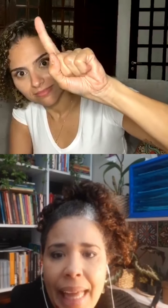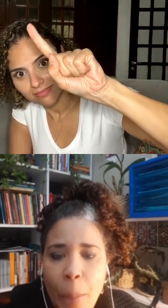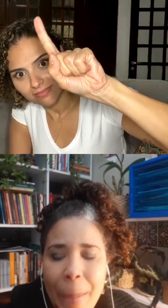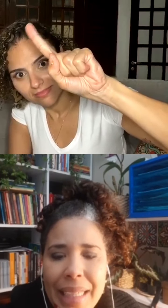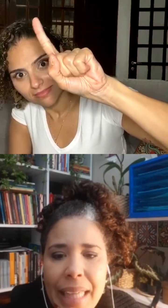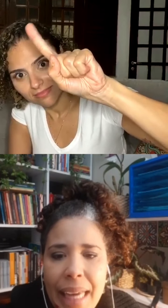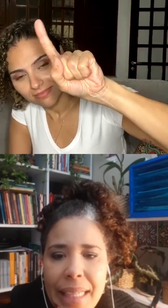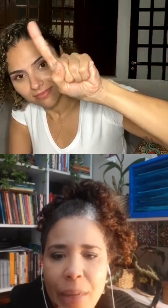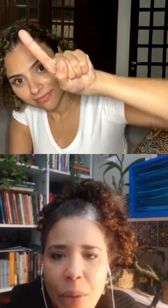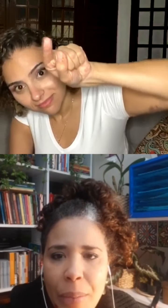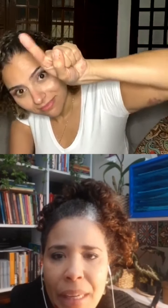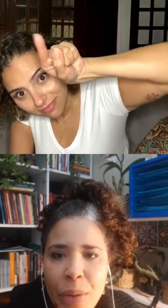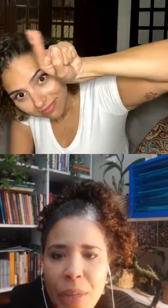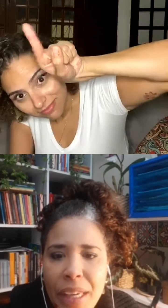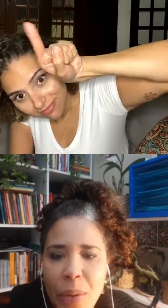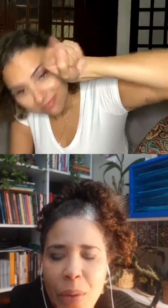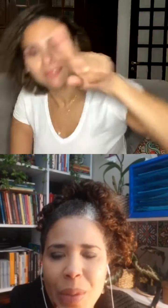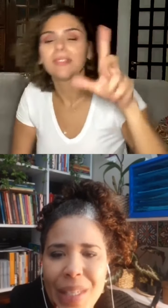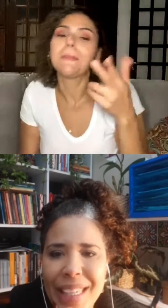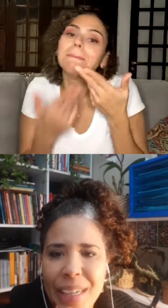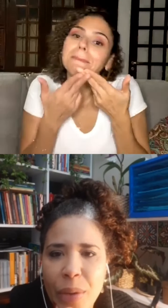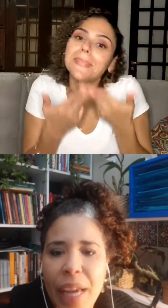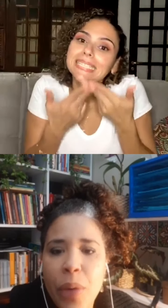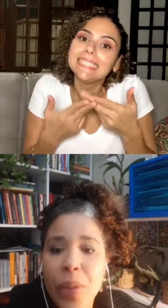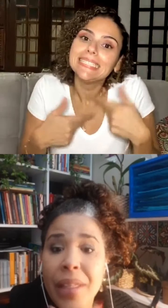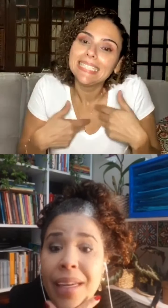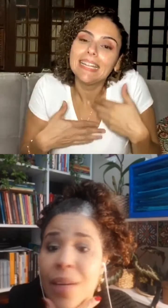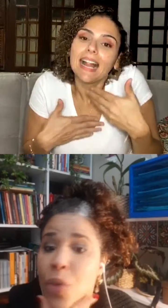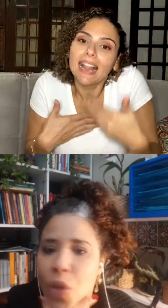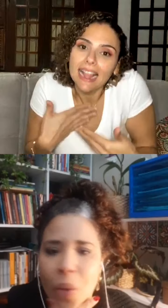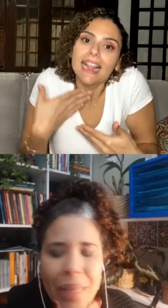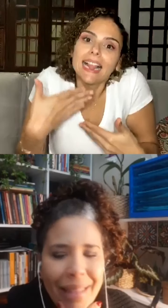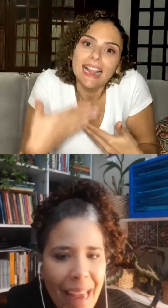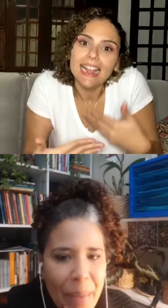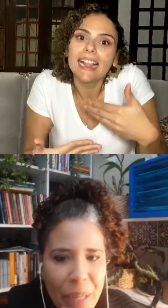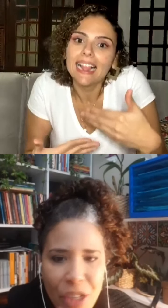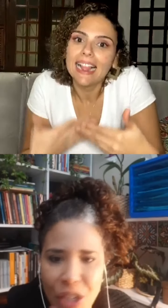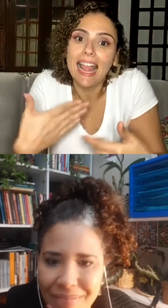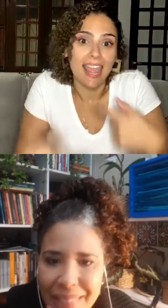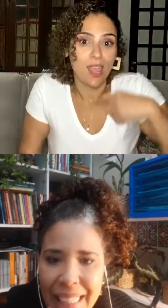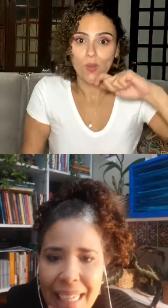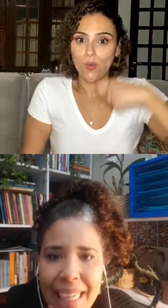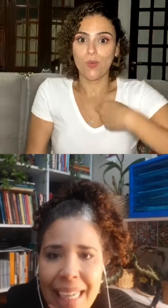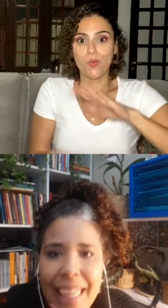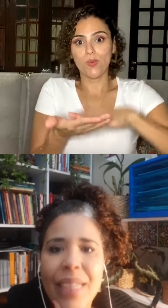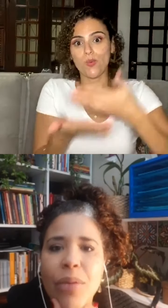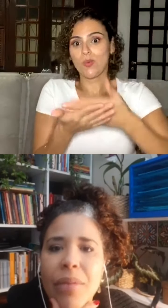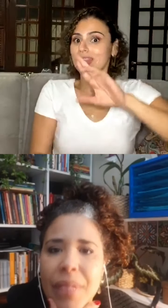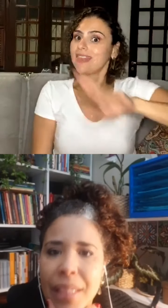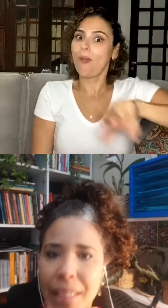Tenham paciência comigo que eu consigo, eu não sou intérprete.